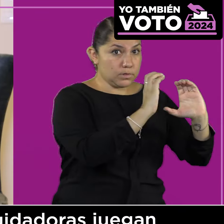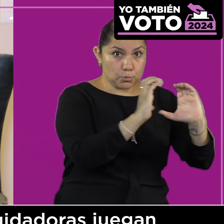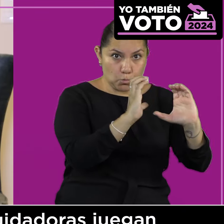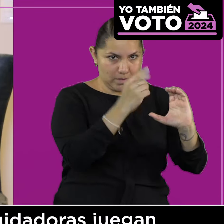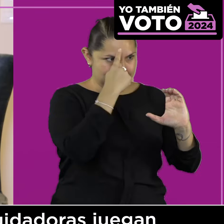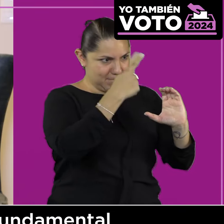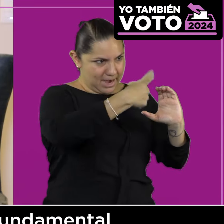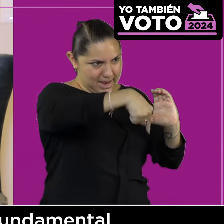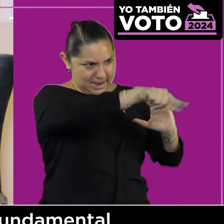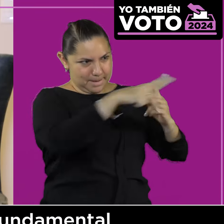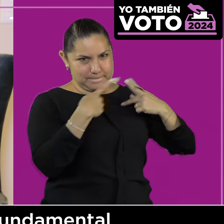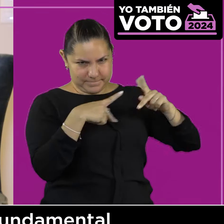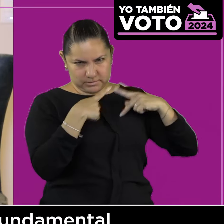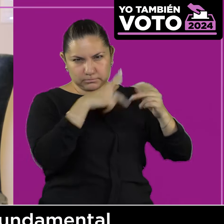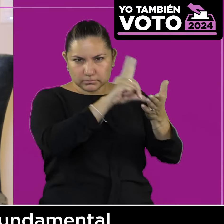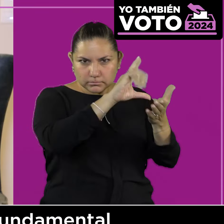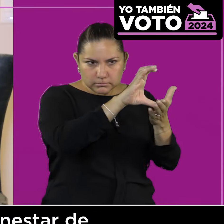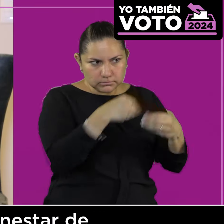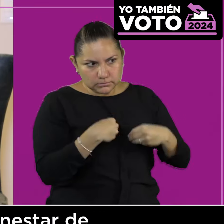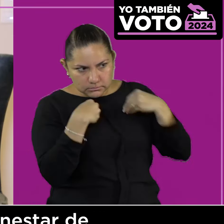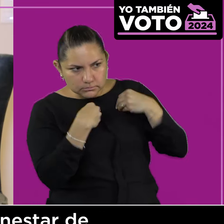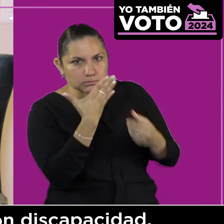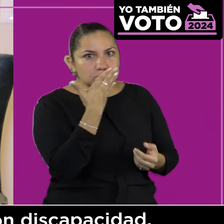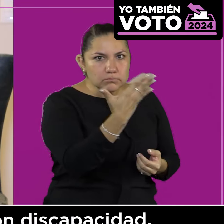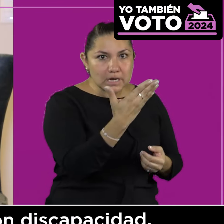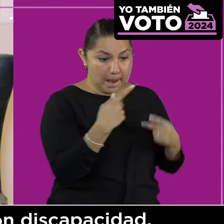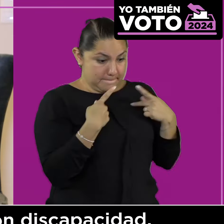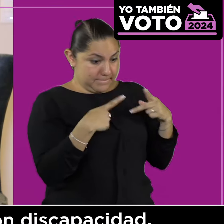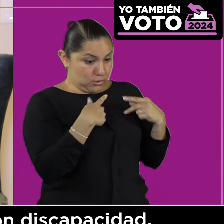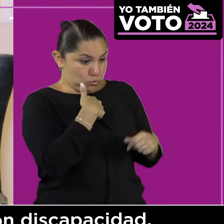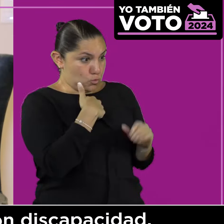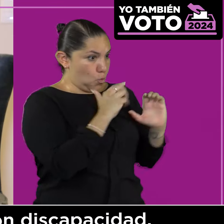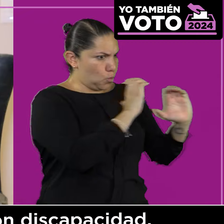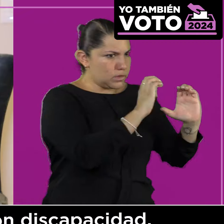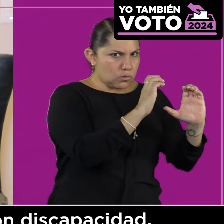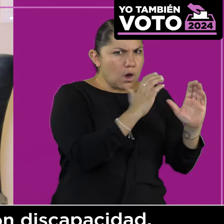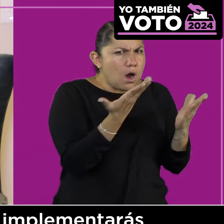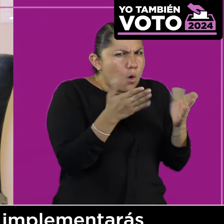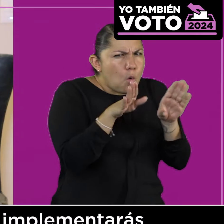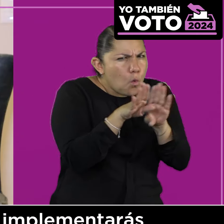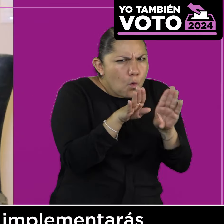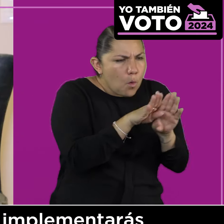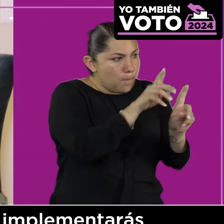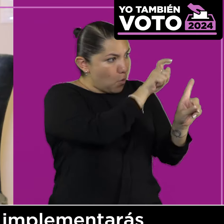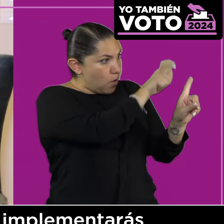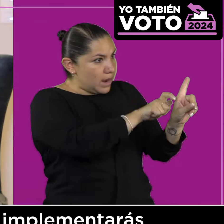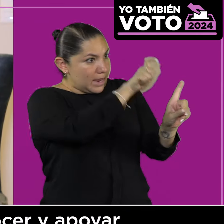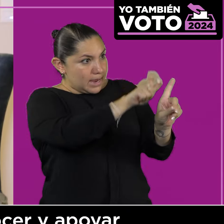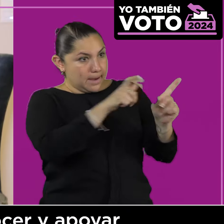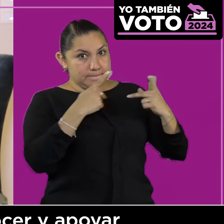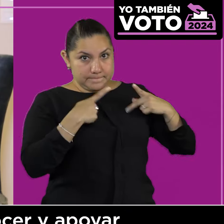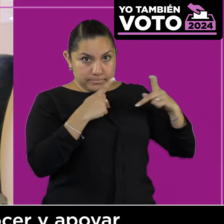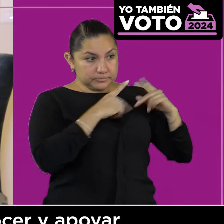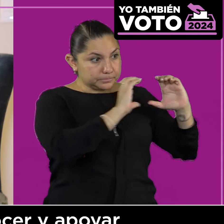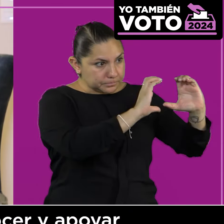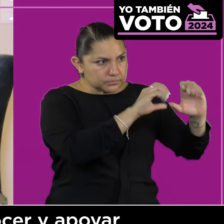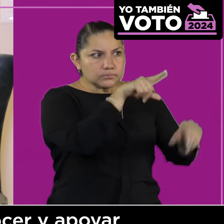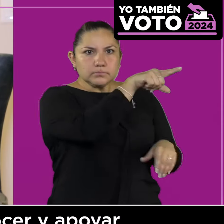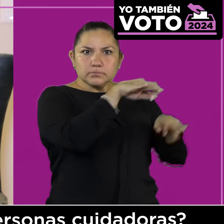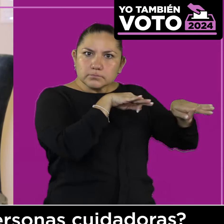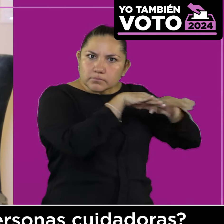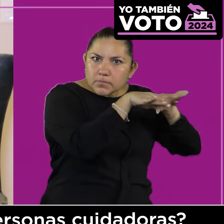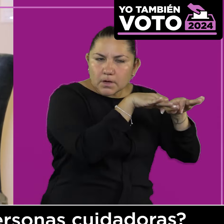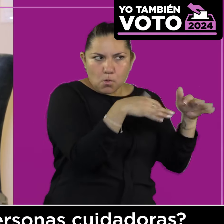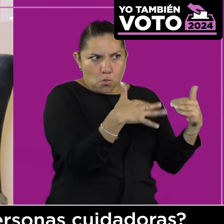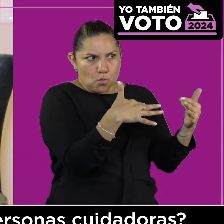las personas cuidadoras juegan un papel fundamental en el bienestar de las personas con discapacidad Qué medidas implementarías para reconocer y